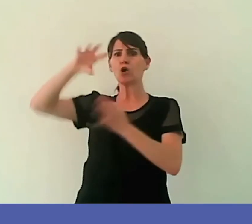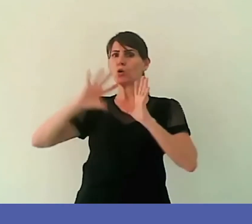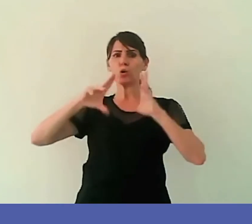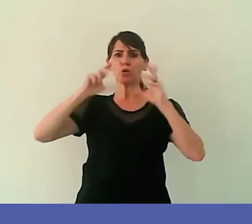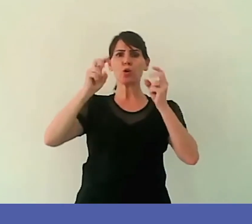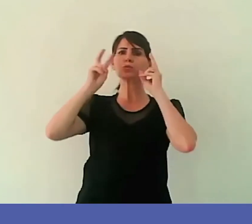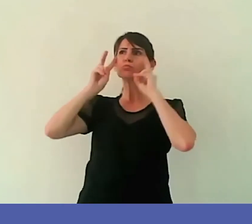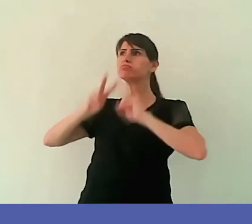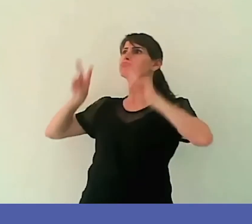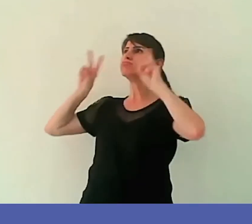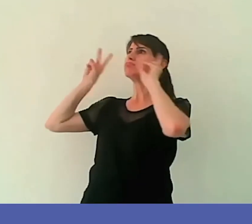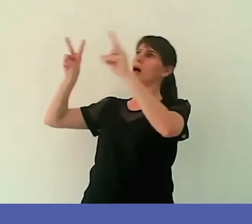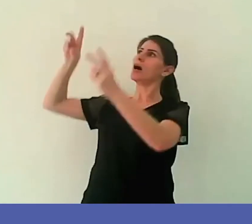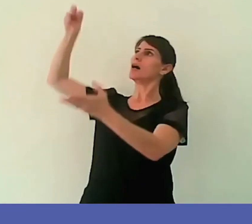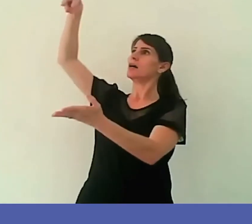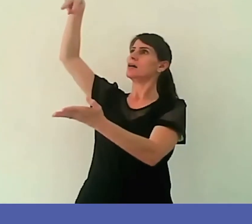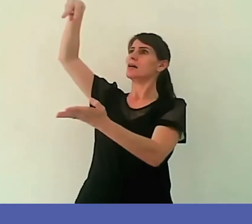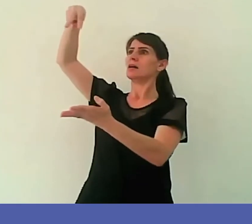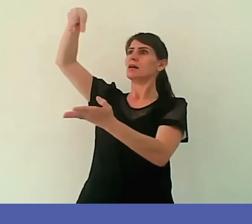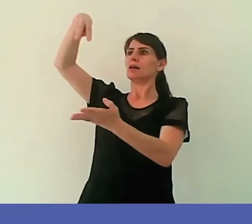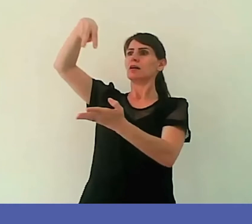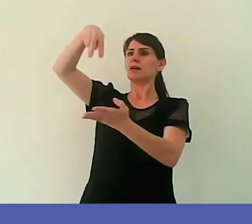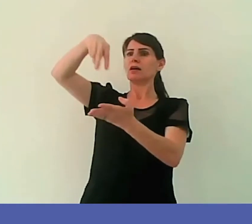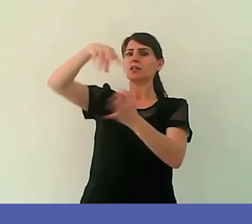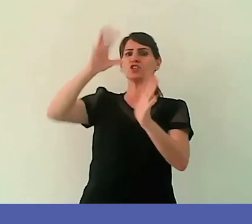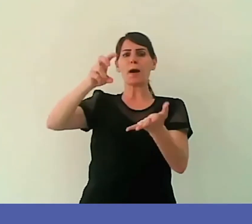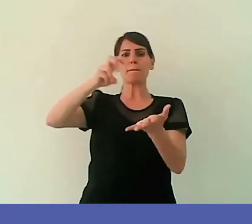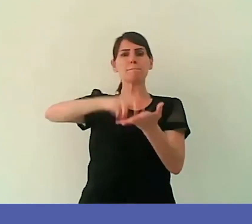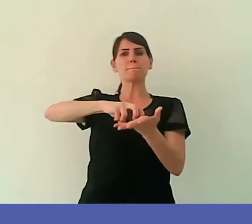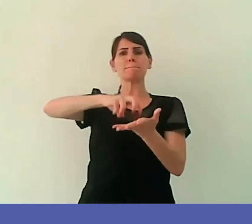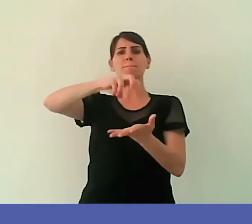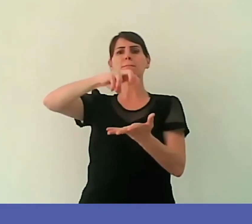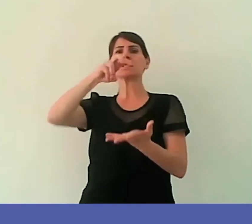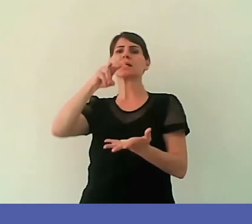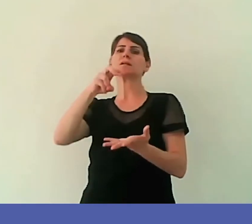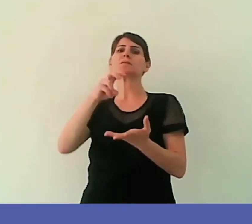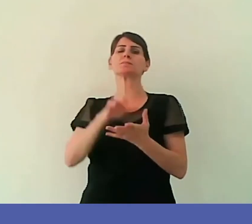amanheceu, tá?